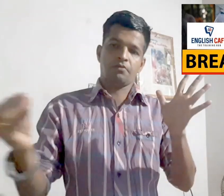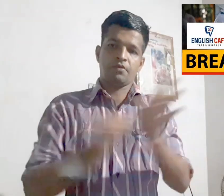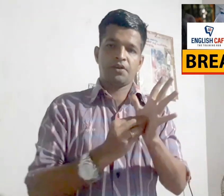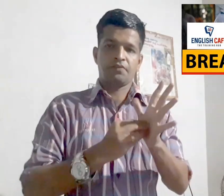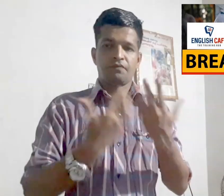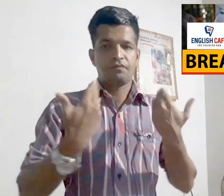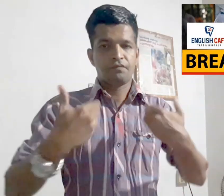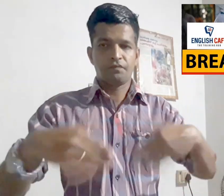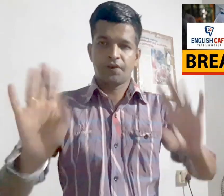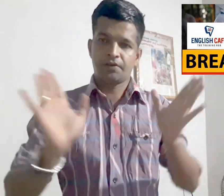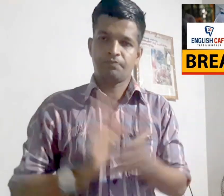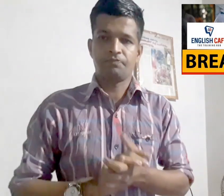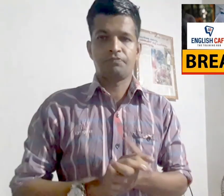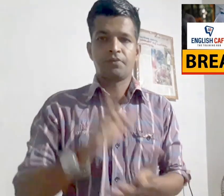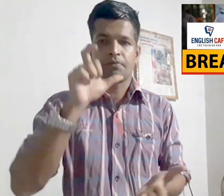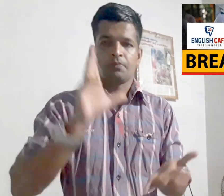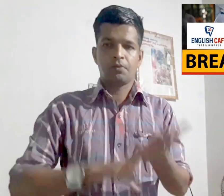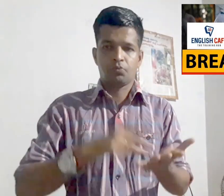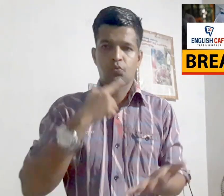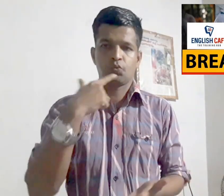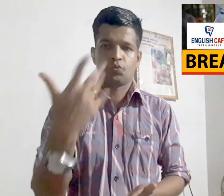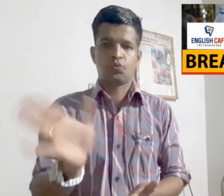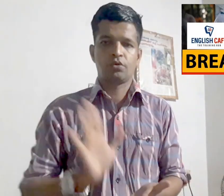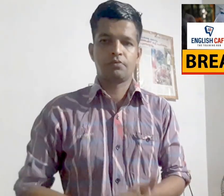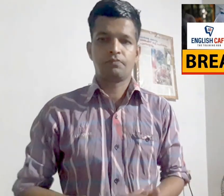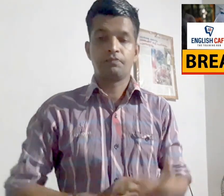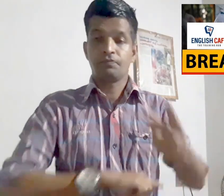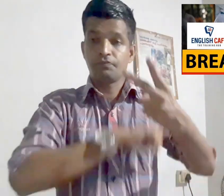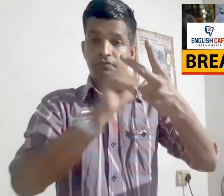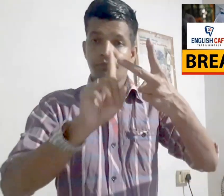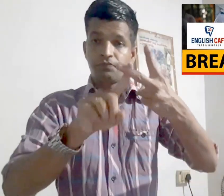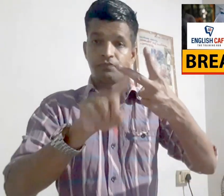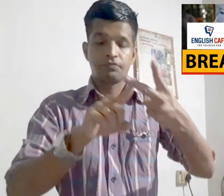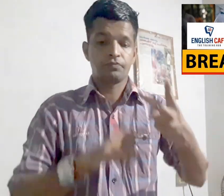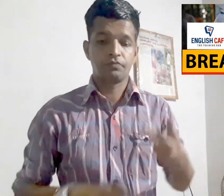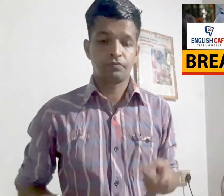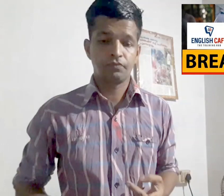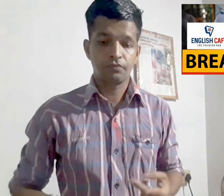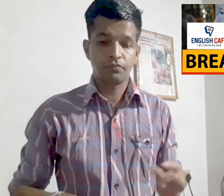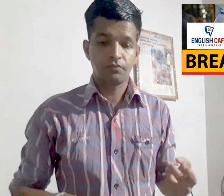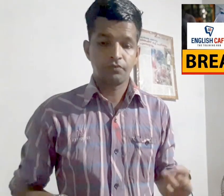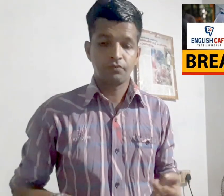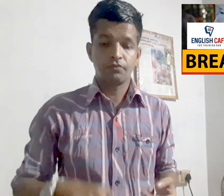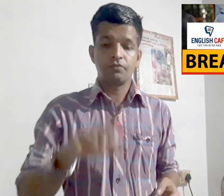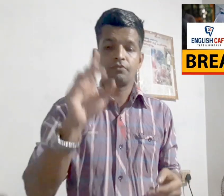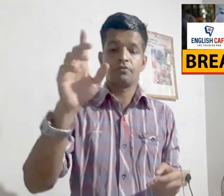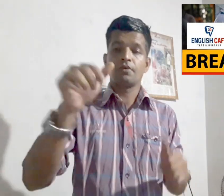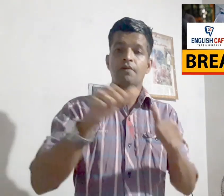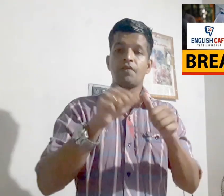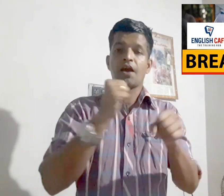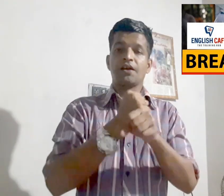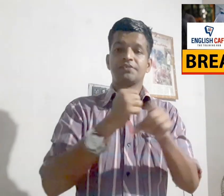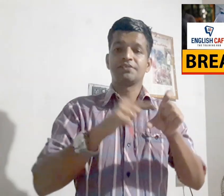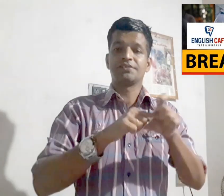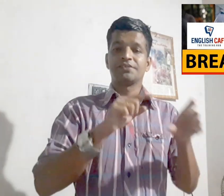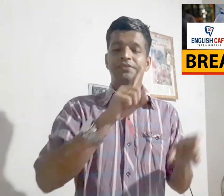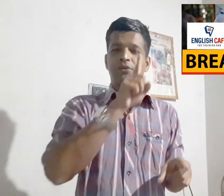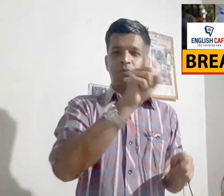ഈ സാഹചര്യത്തിൽ പുതിയ നിയമനങ്ങൾ ബുദ്ധിമുട്ടാണെന്ന് മന്ത്രി വ്യക്തമാക്കി ശബരിമല സ്ത്രീ പ്രവേശനത്തിൽ സുപ്രീംകോടതി വിശാല ബെഞ്ചിന്റെ വിധി വന്ന ശേഷം